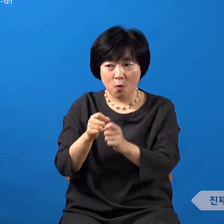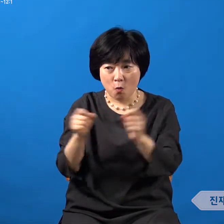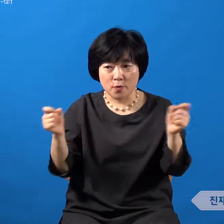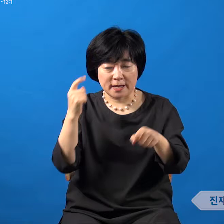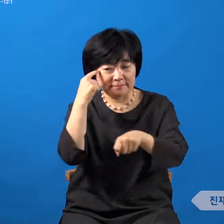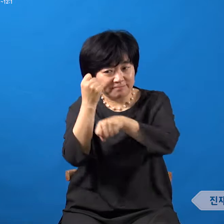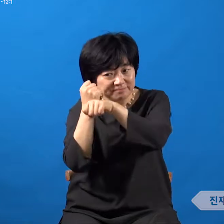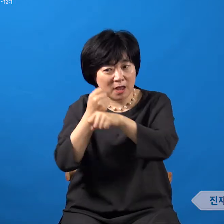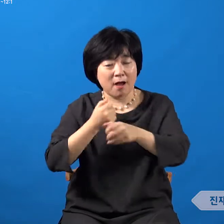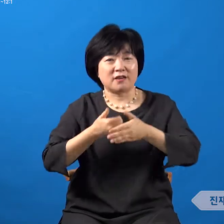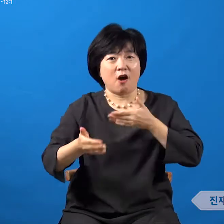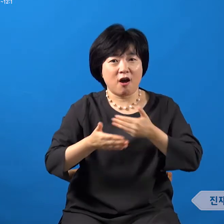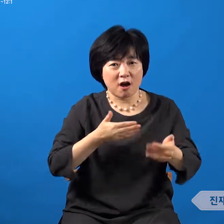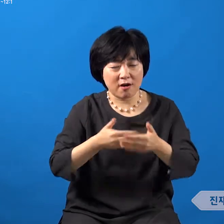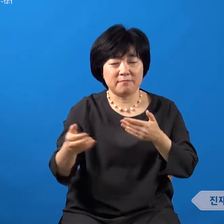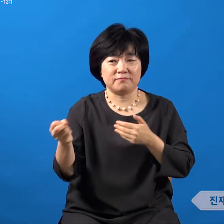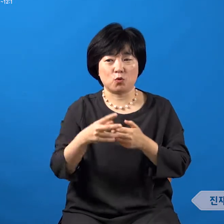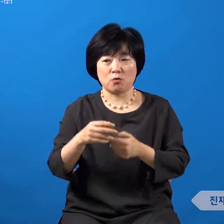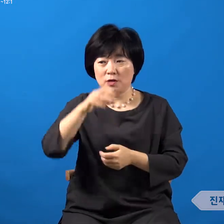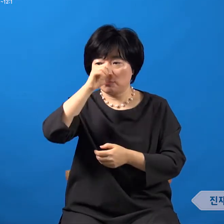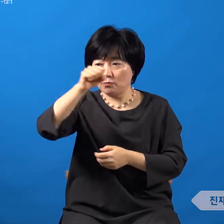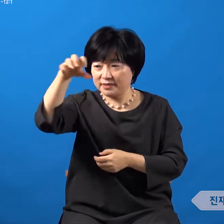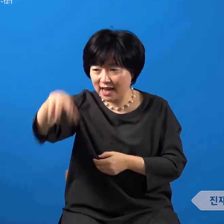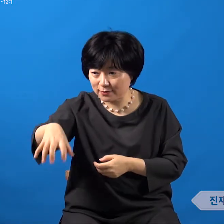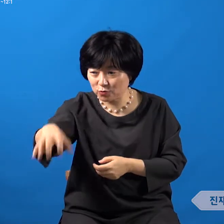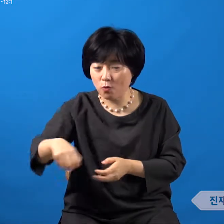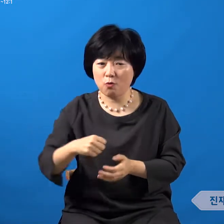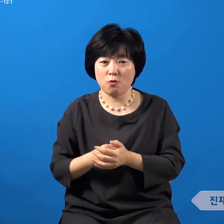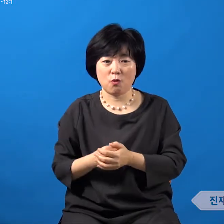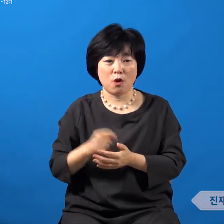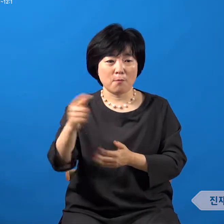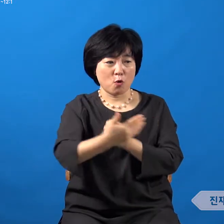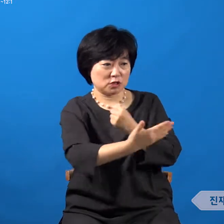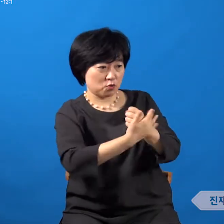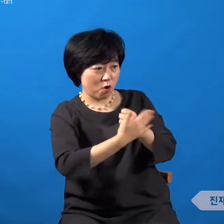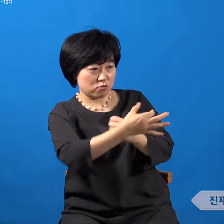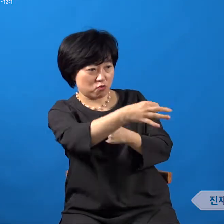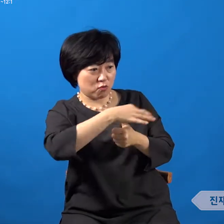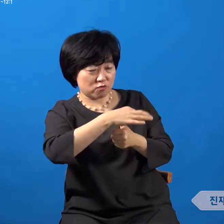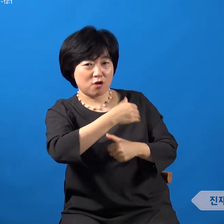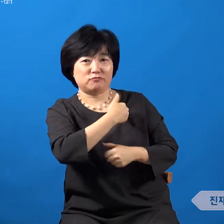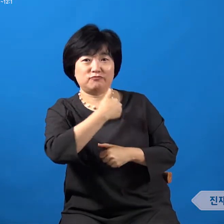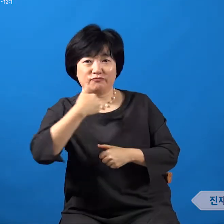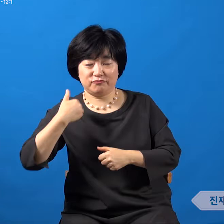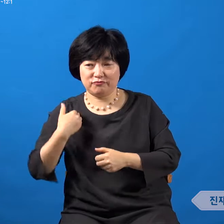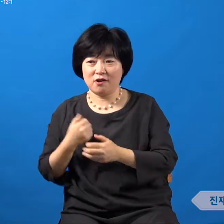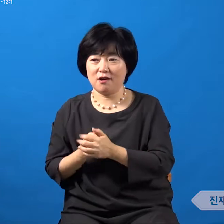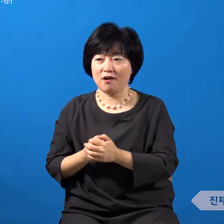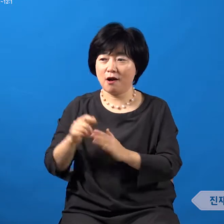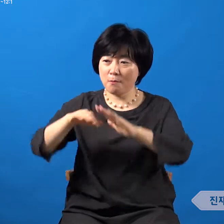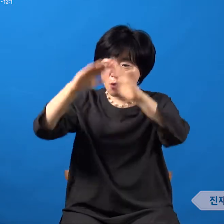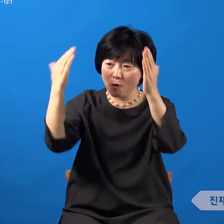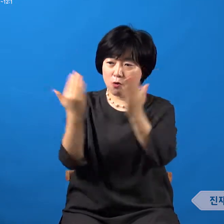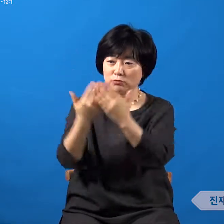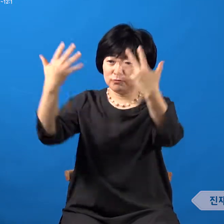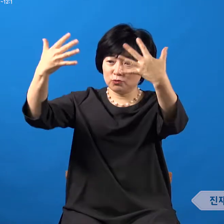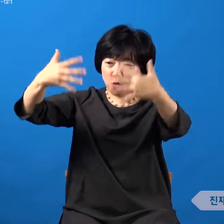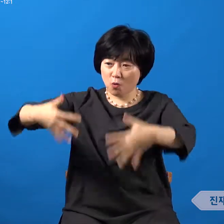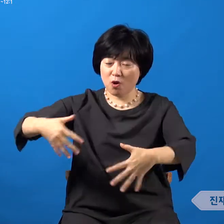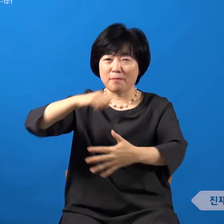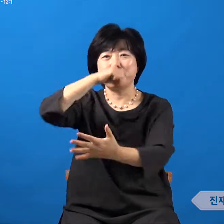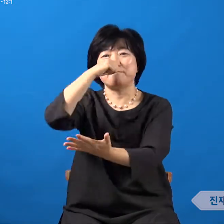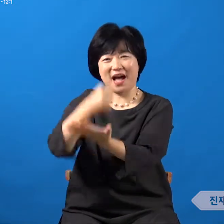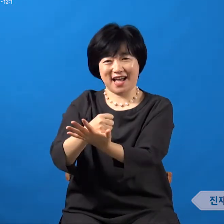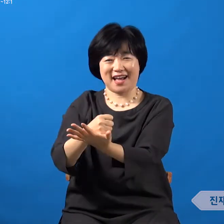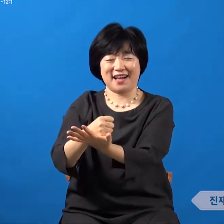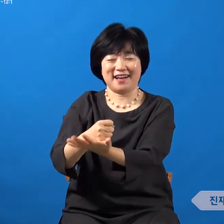좋은 장소와 모든 지원과 갖춰야 될 모든 것들을 다 가지고 시작하게 됩니다.